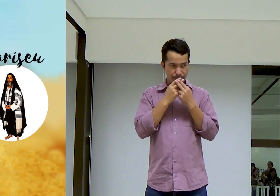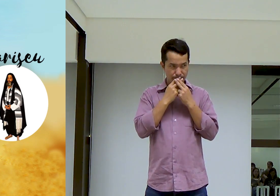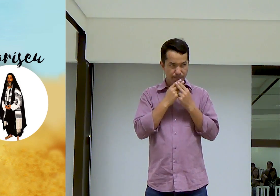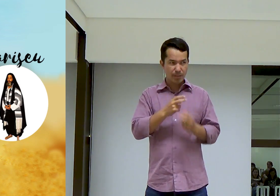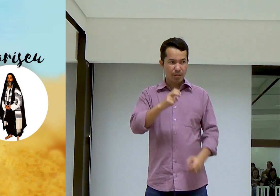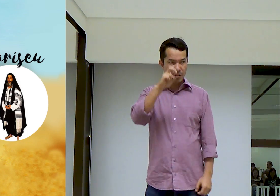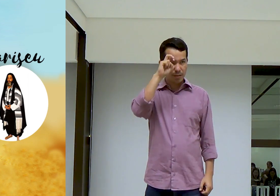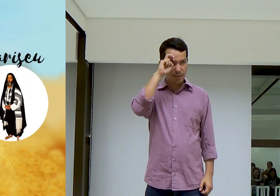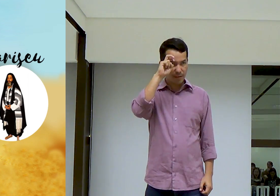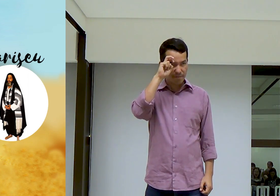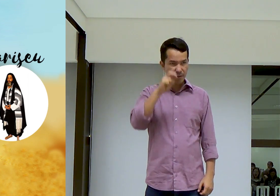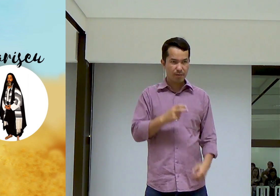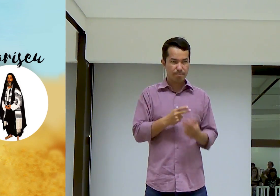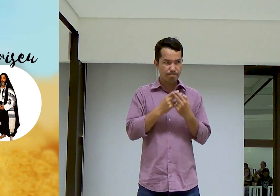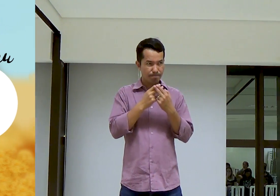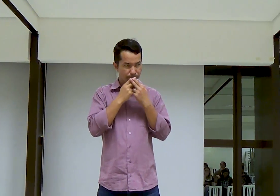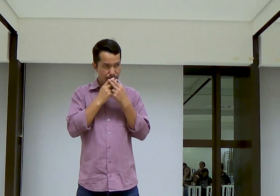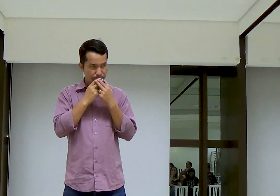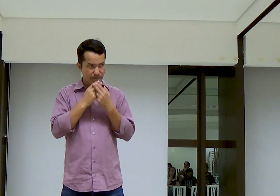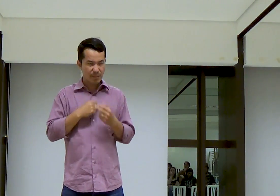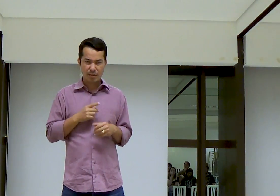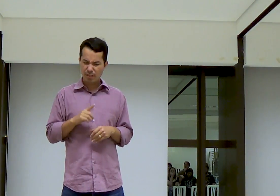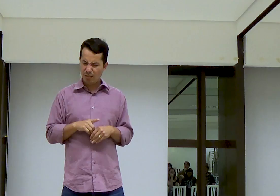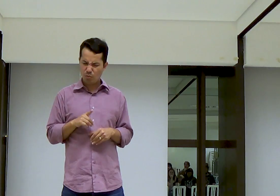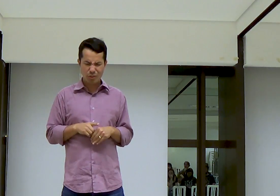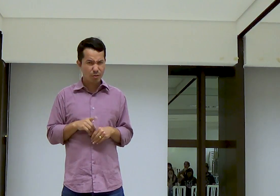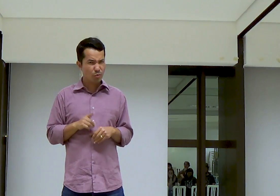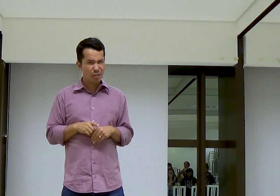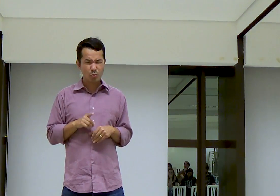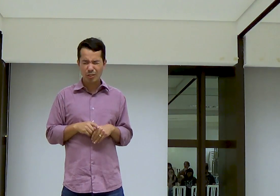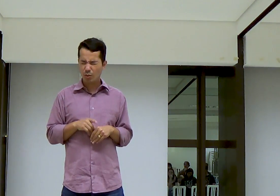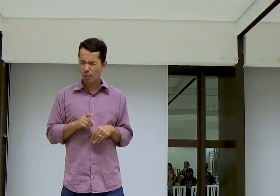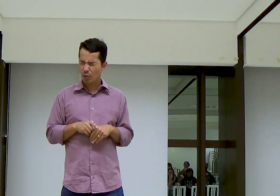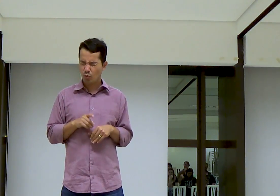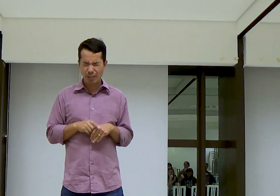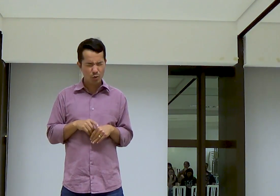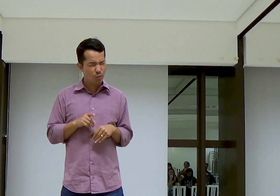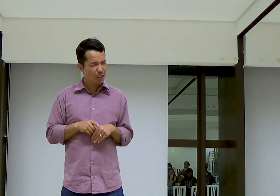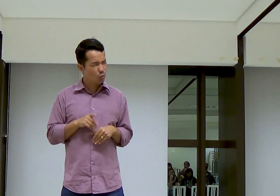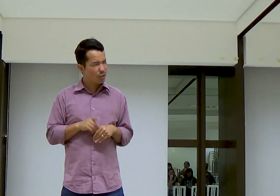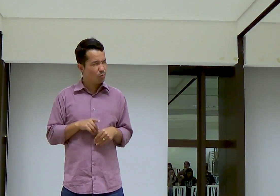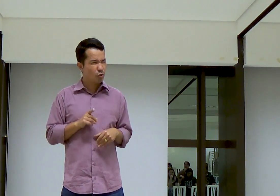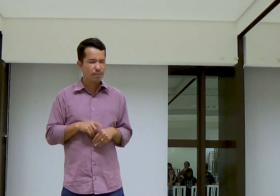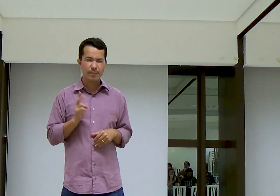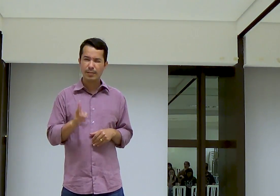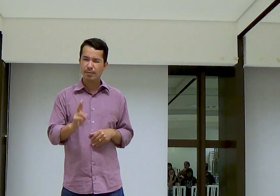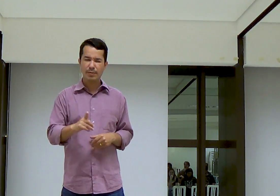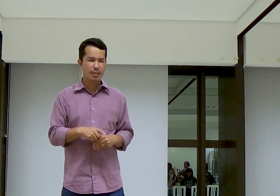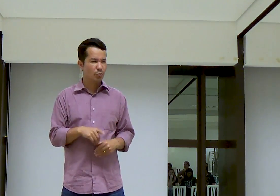Sim, jejuava, fazia o jejum dos dias certos, entregava seus